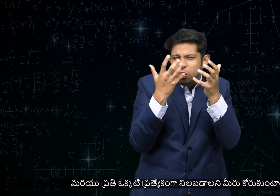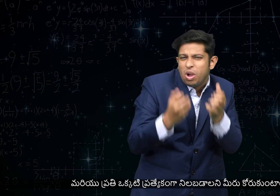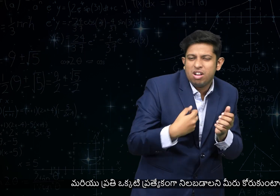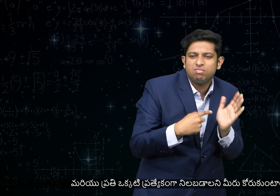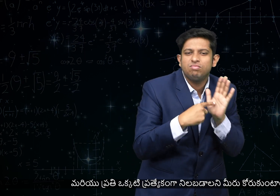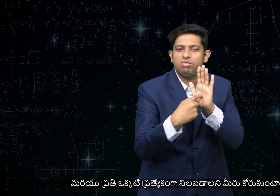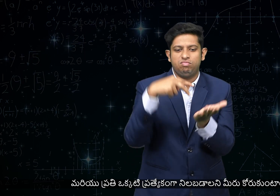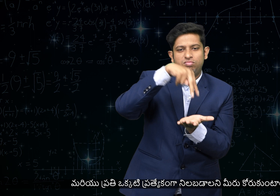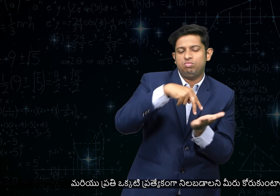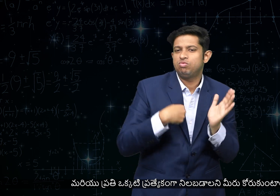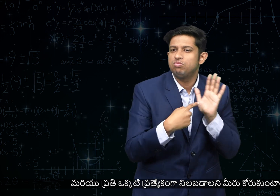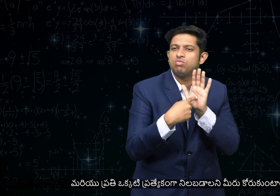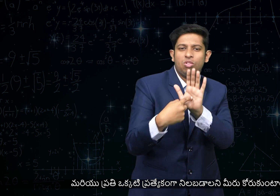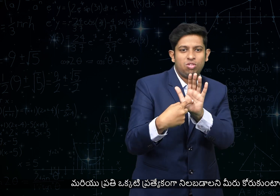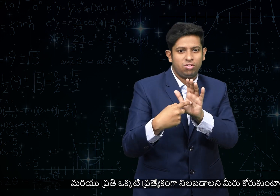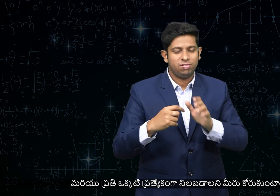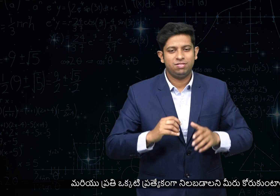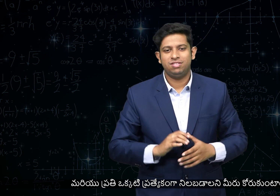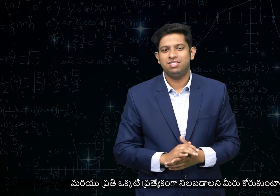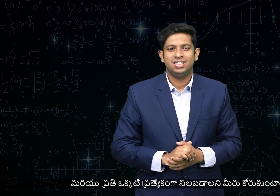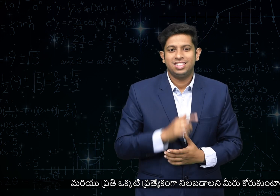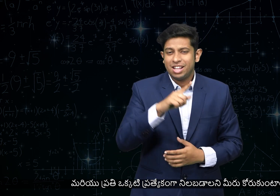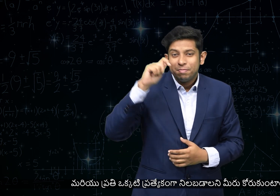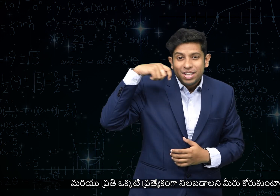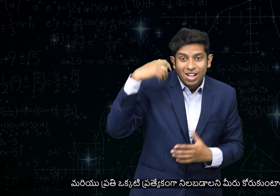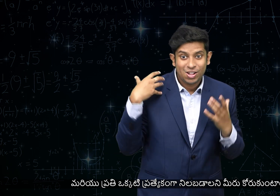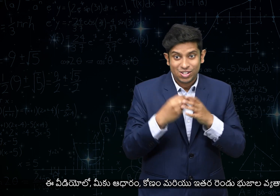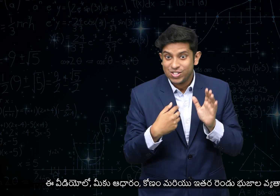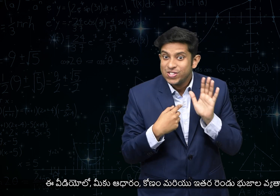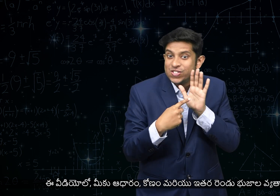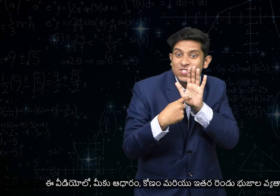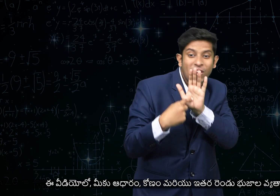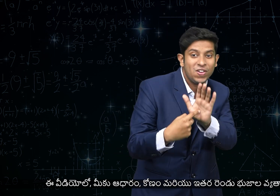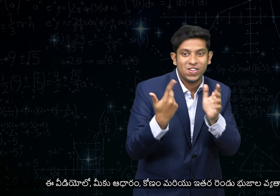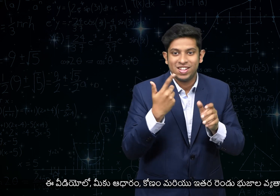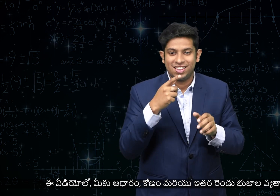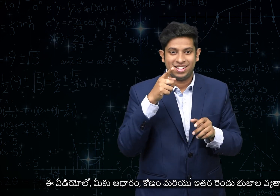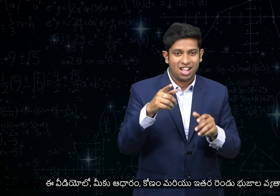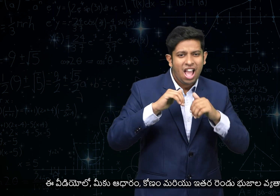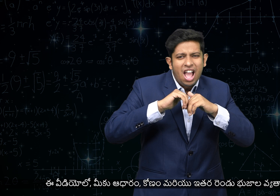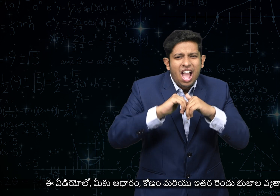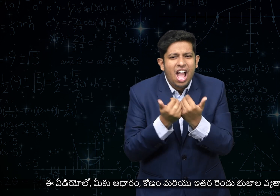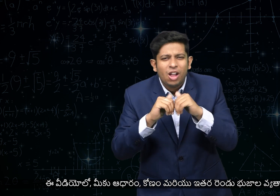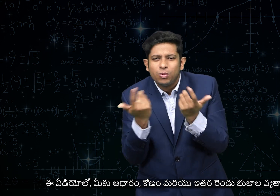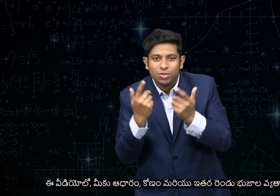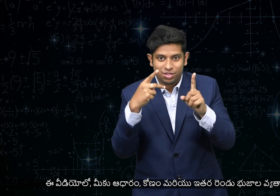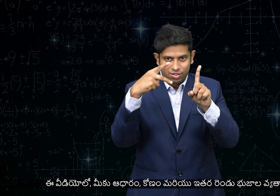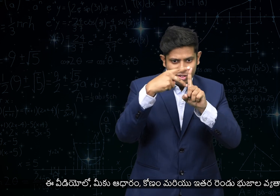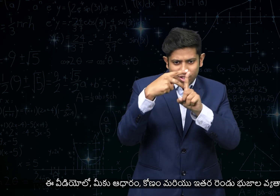ఒక్కటి ప్రత్యేకంగా నిలబడాలని మీరు కోరుకుంటారు. ఈ వీడియోలో మీకు ఆధారం, కోణం